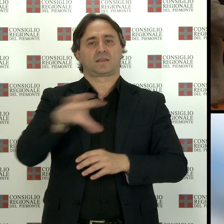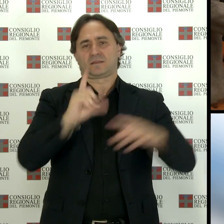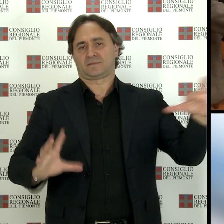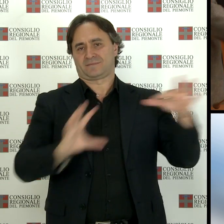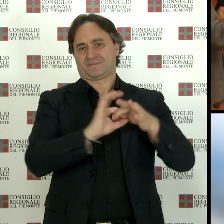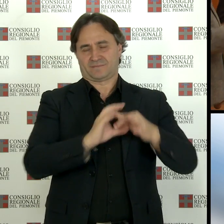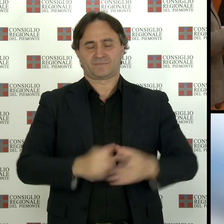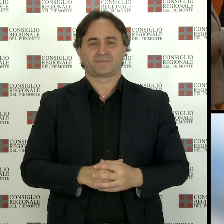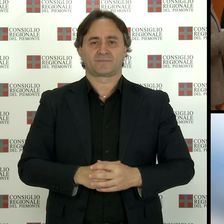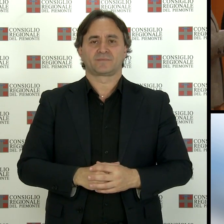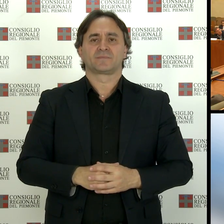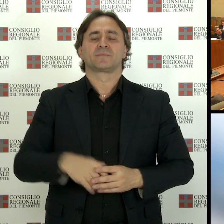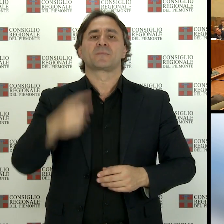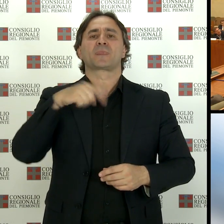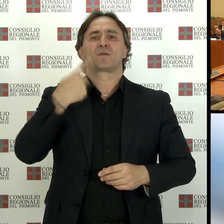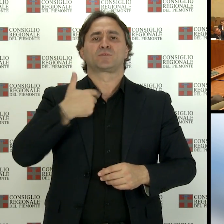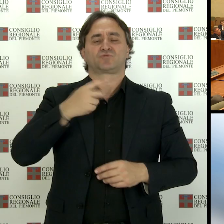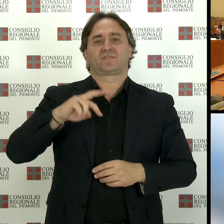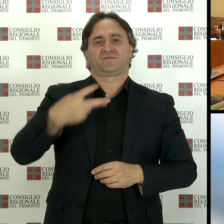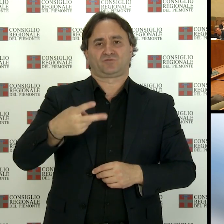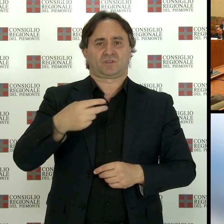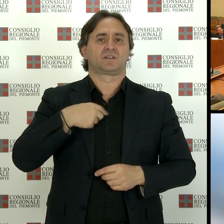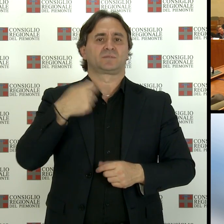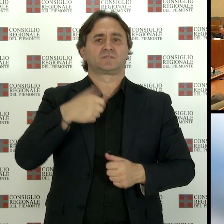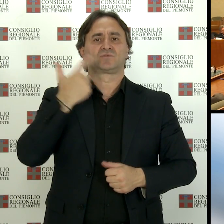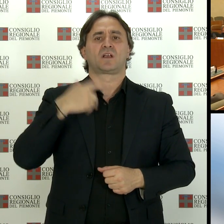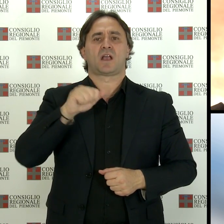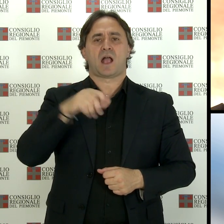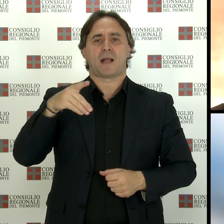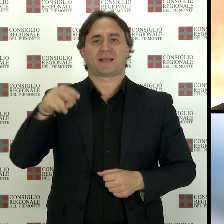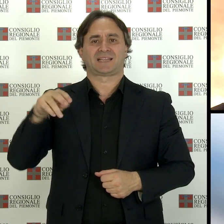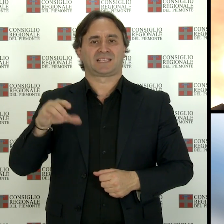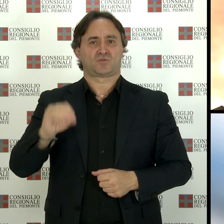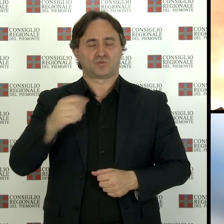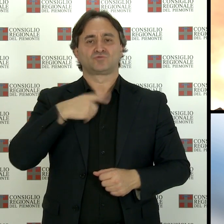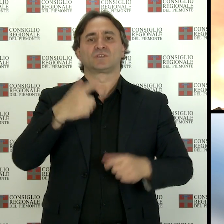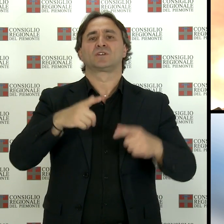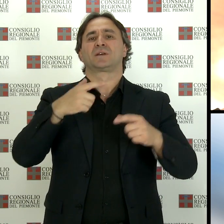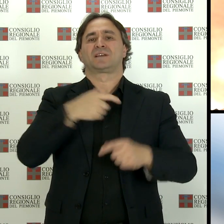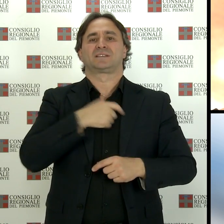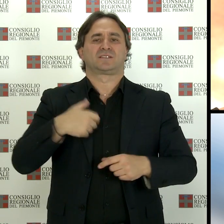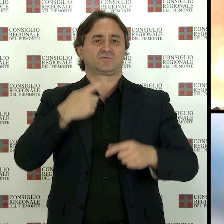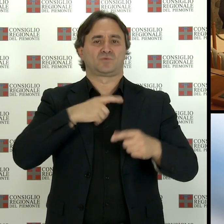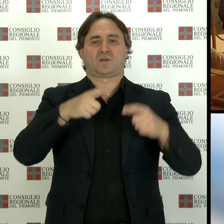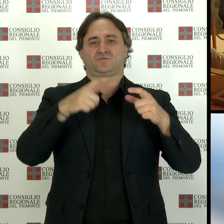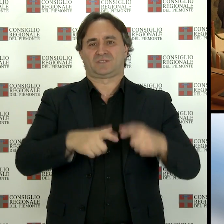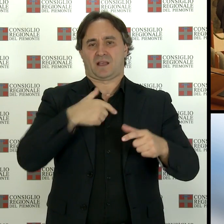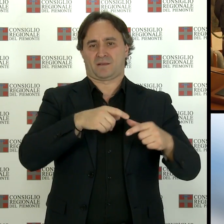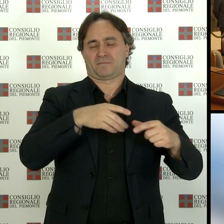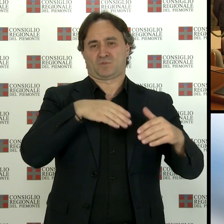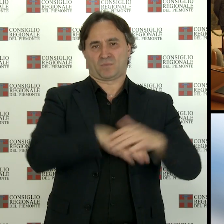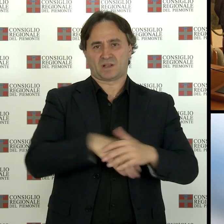hanno poi eletto i due vicepresidenti, Chiara Appendino in qualità di presidente della città metropolitana di Torino e Mauro